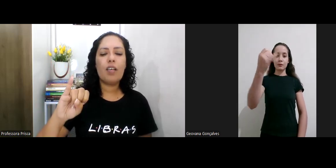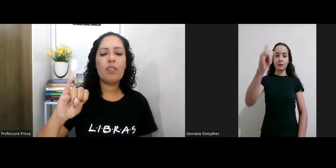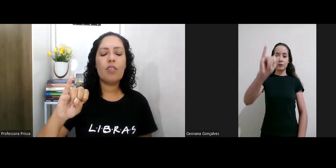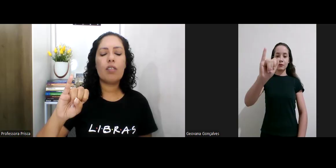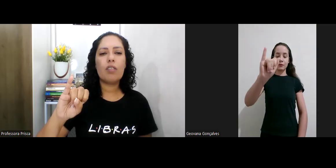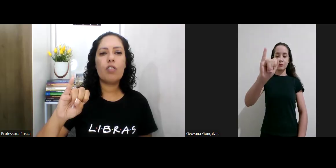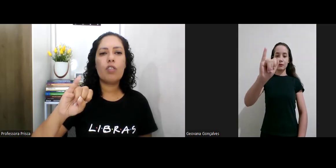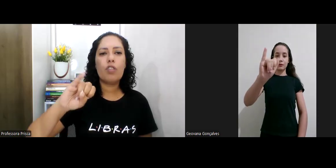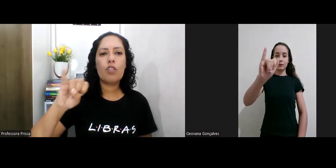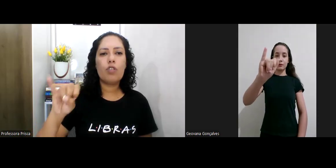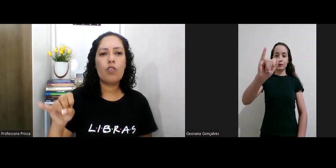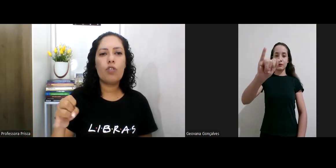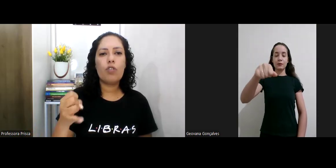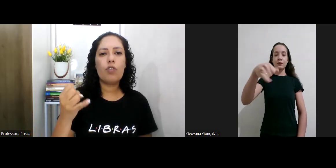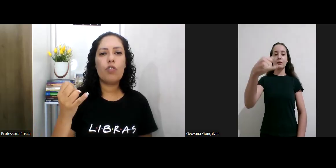I,